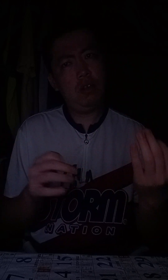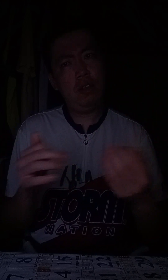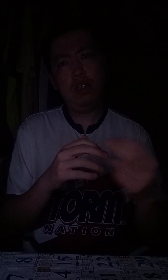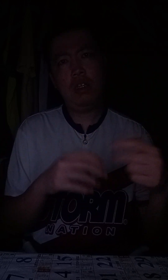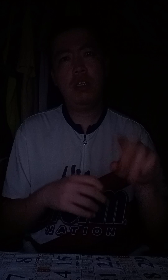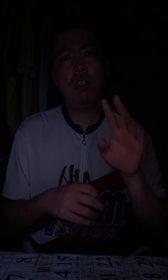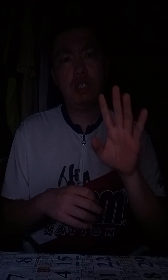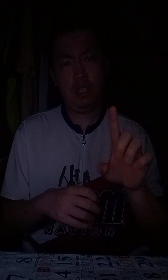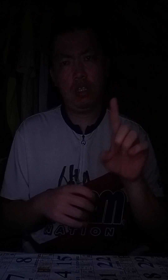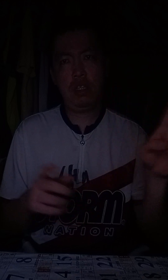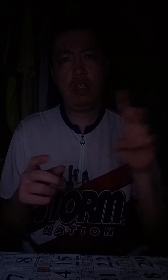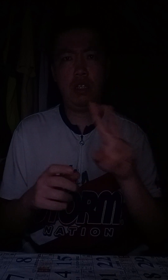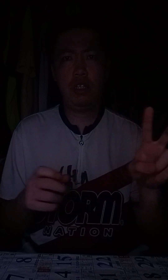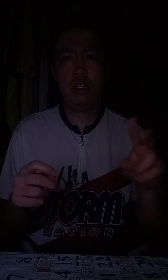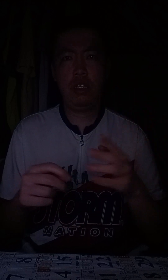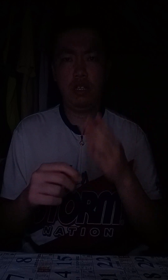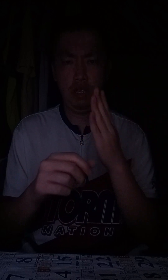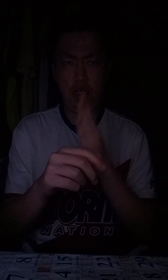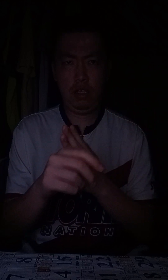운행이 1시간 20분가량 중단됐습니다.